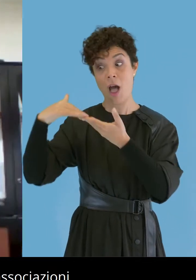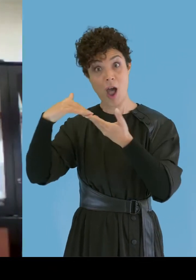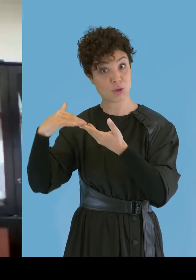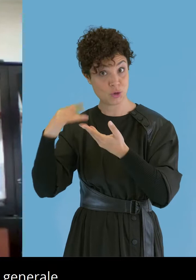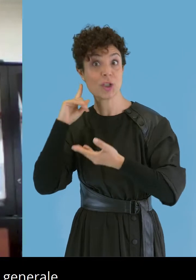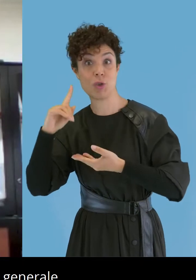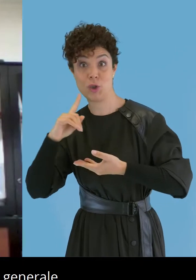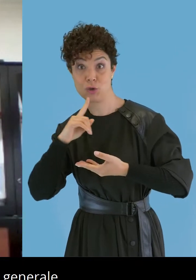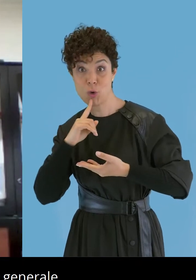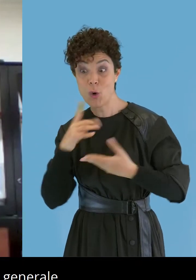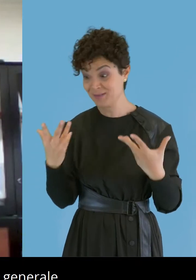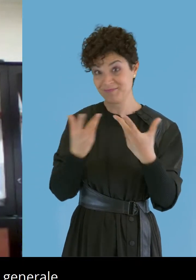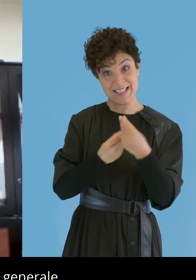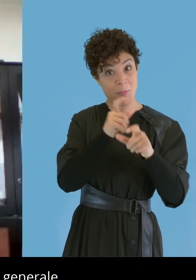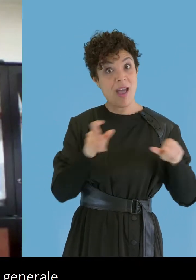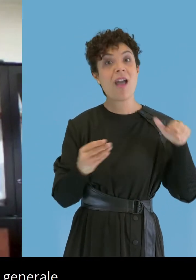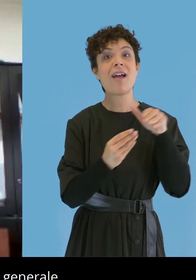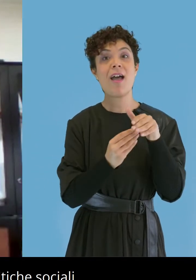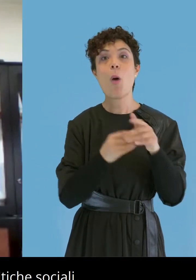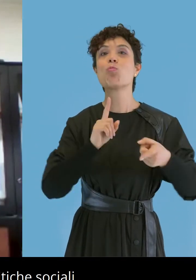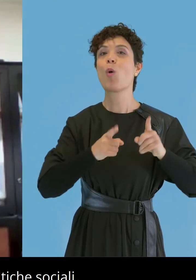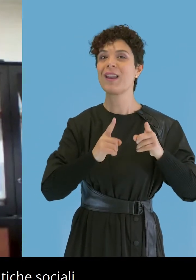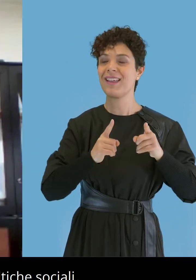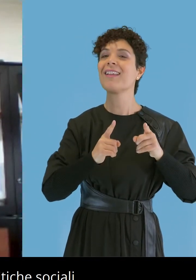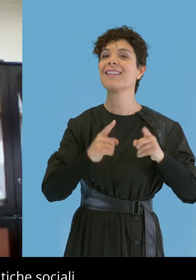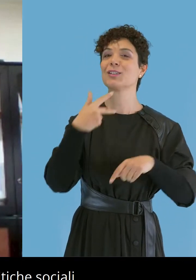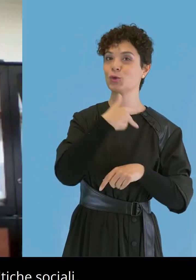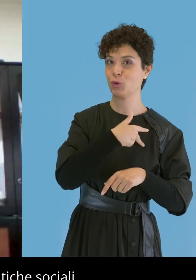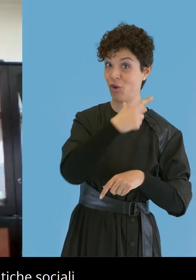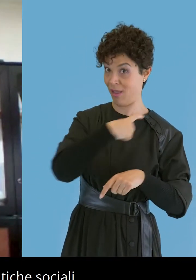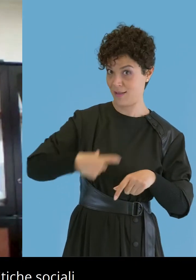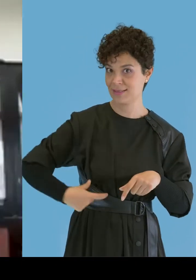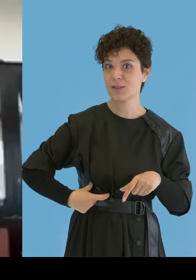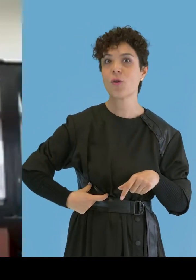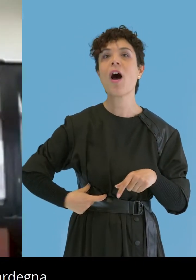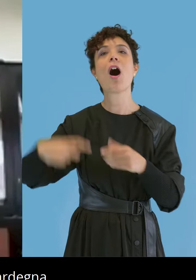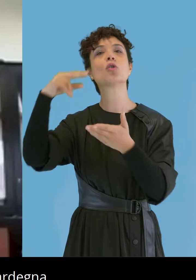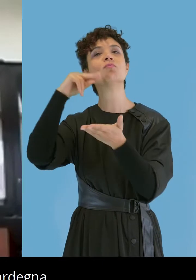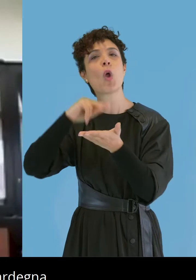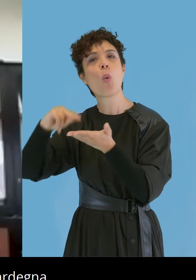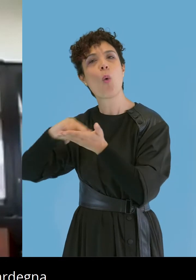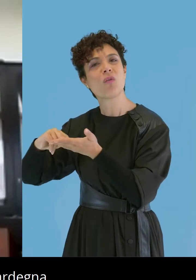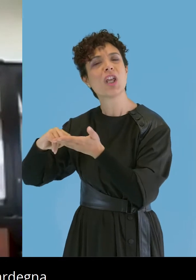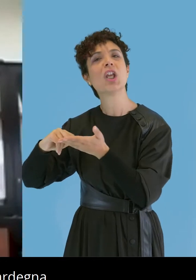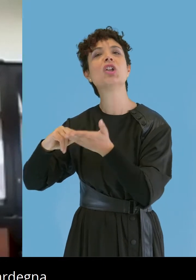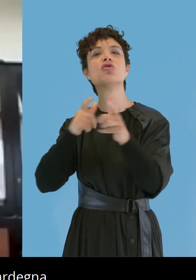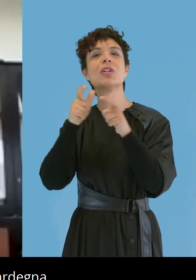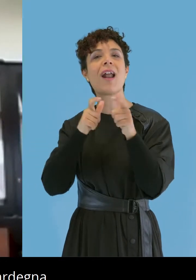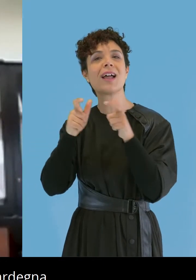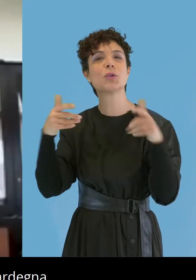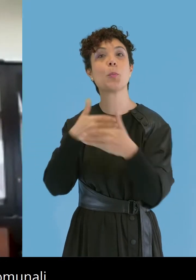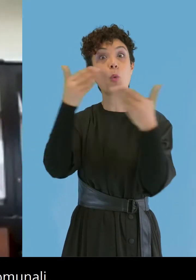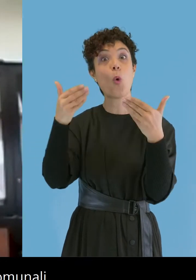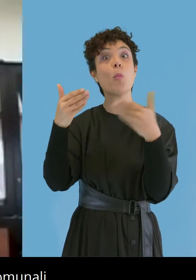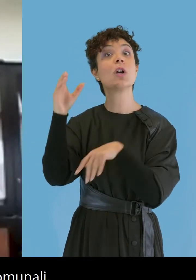associazioni, del personale ovviamente della Direzione Generale del nostro Assessorato delle Politiche Sociali, la rete URC della Regione